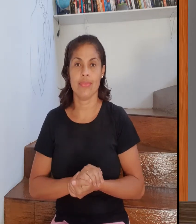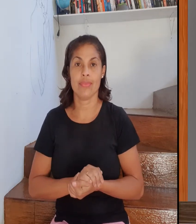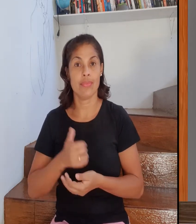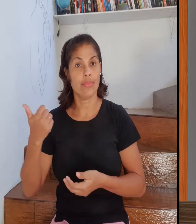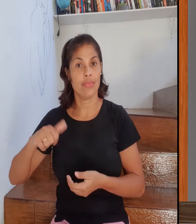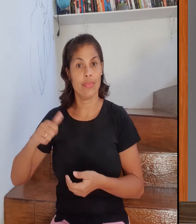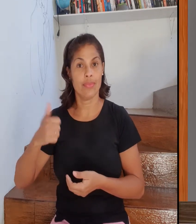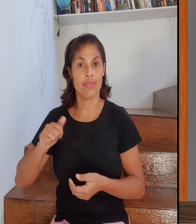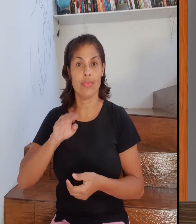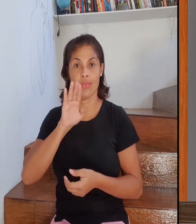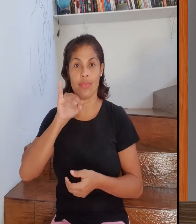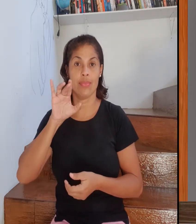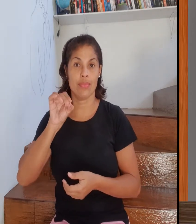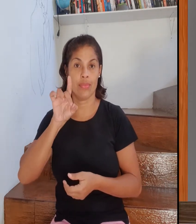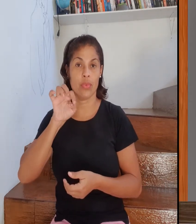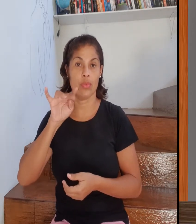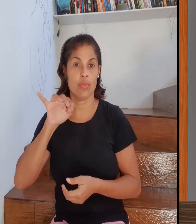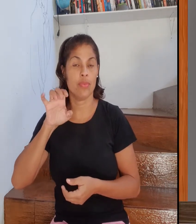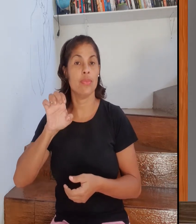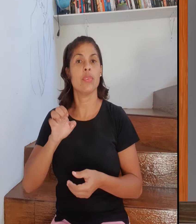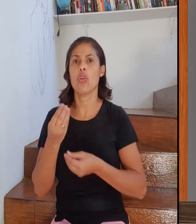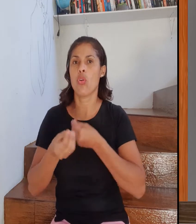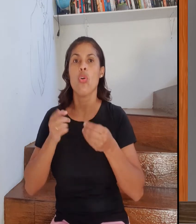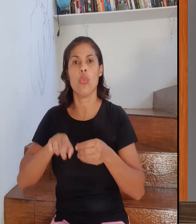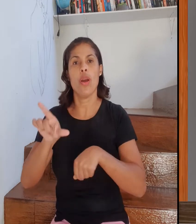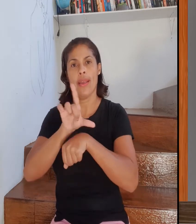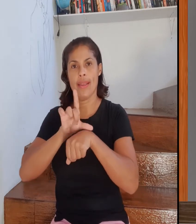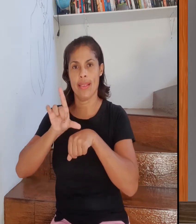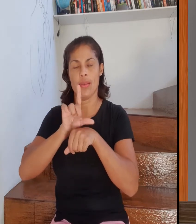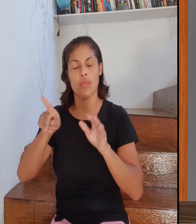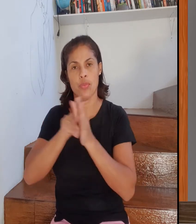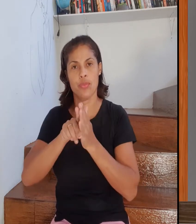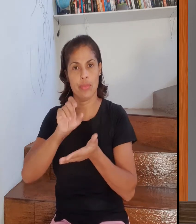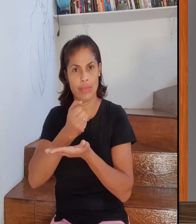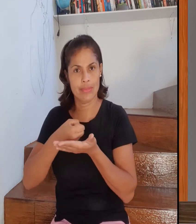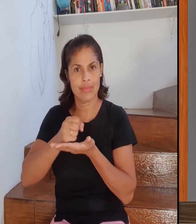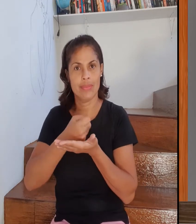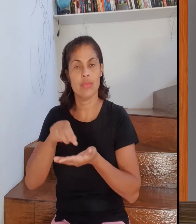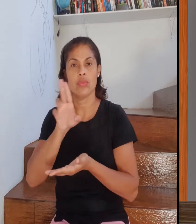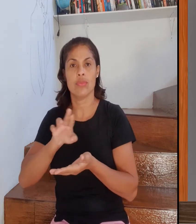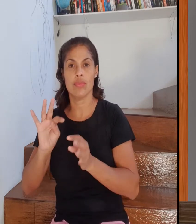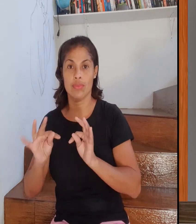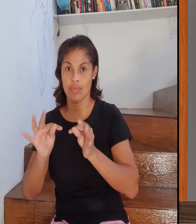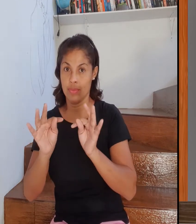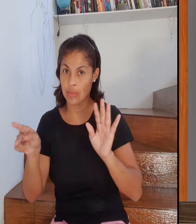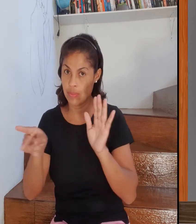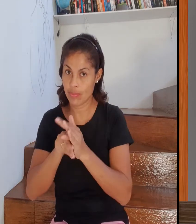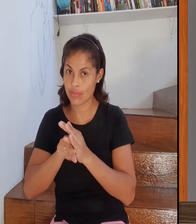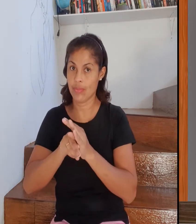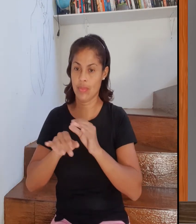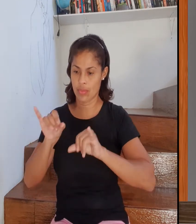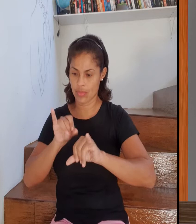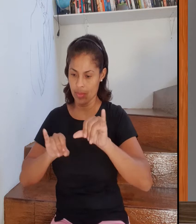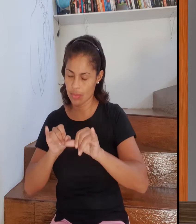A avaliação da biodisponibilidade é realizada em laboratórios farmacêuticos utilizando técnicas especiais